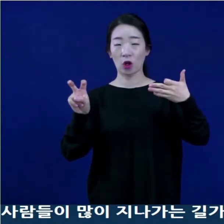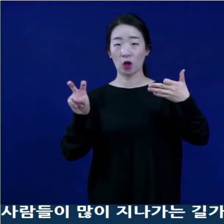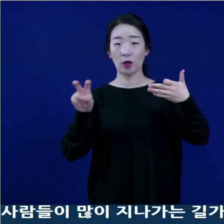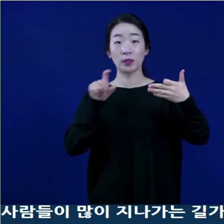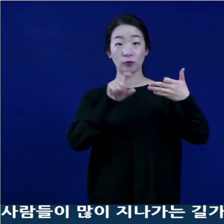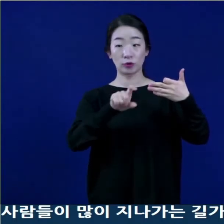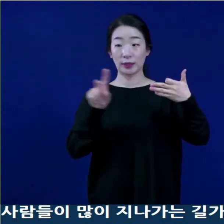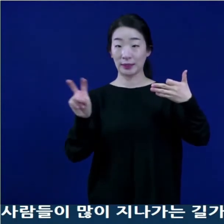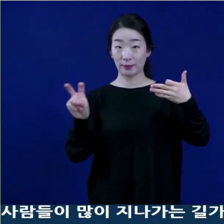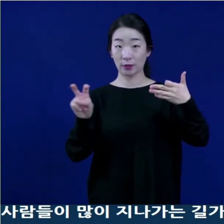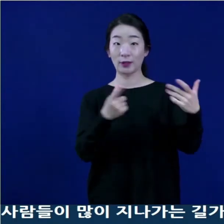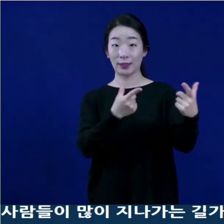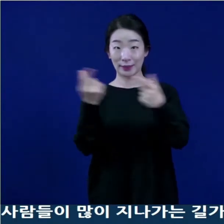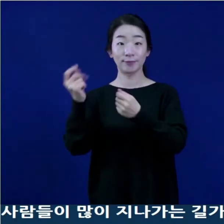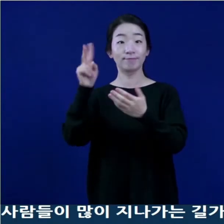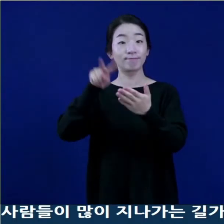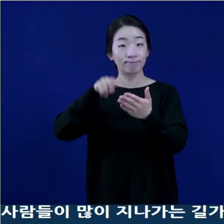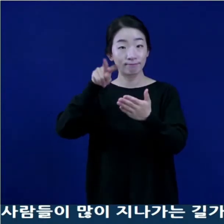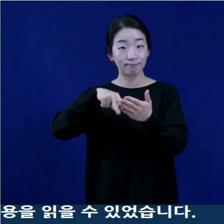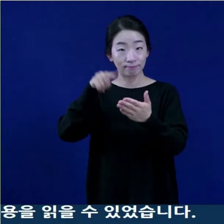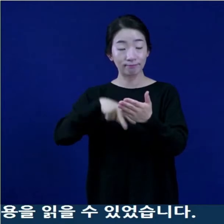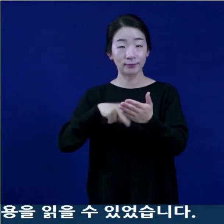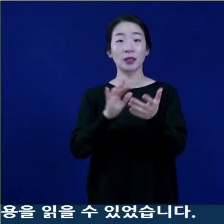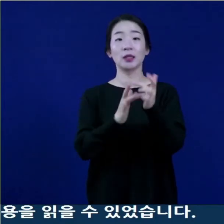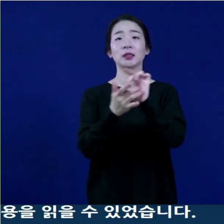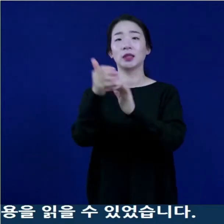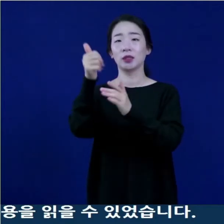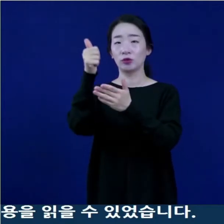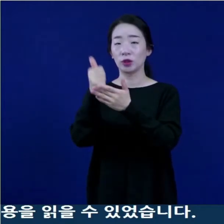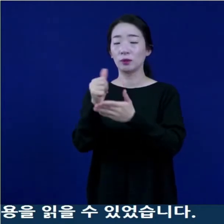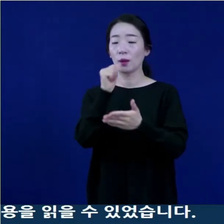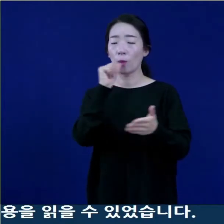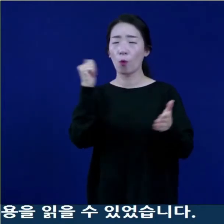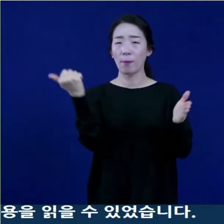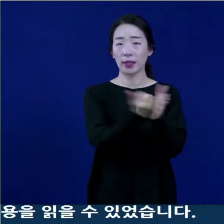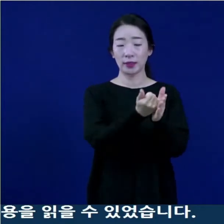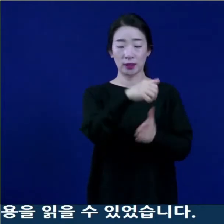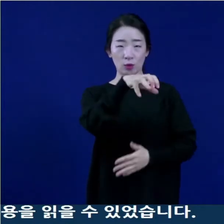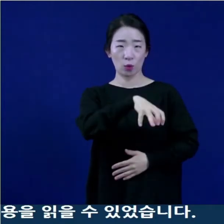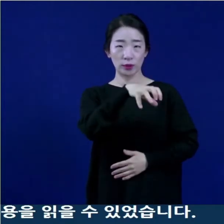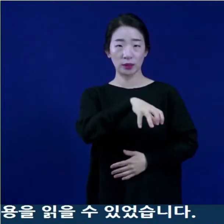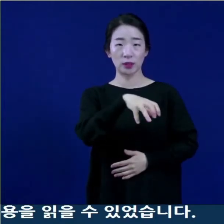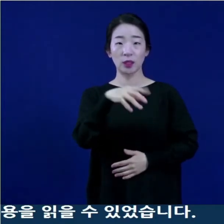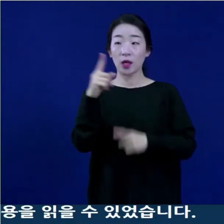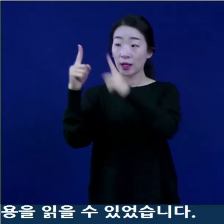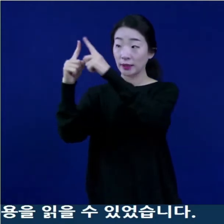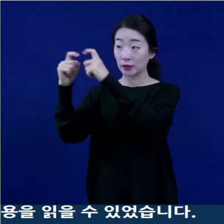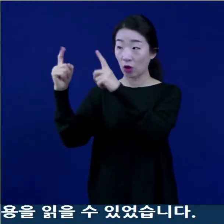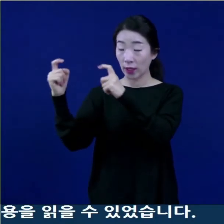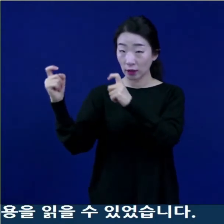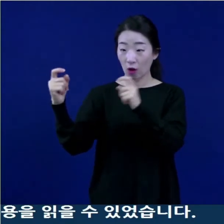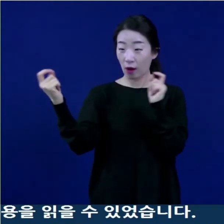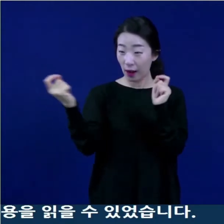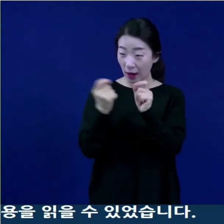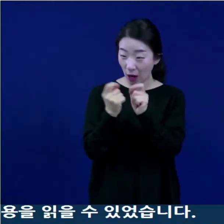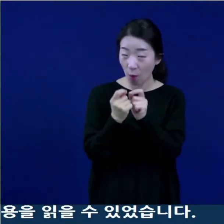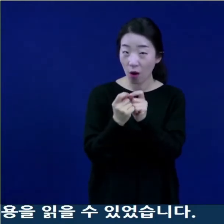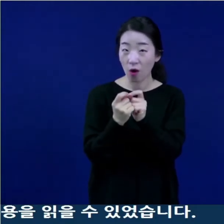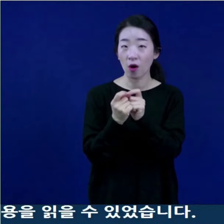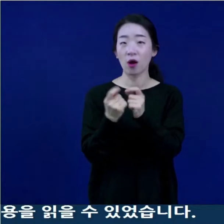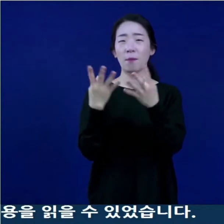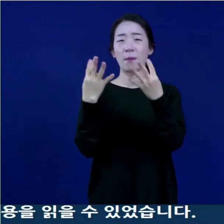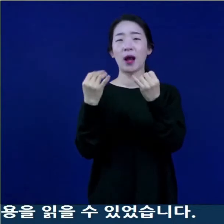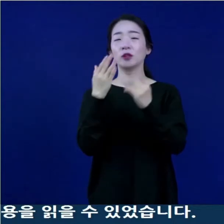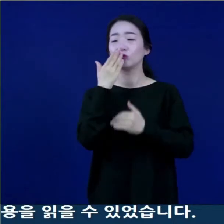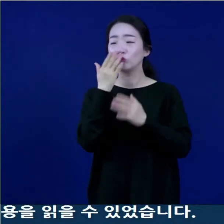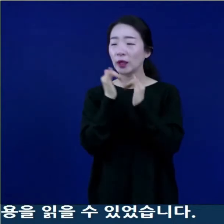20절입니다. 같이 한번 20절 읽으십시다. 예수께서 못 박히신 곳이 성에서 가까운 고로 많은